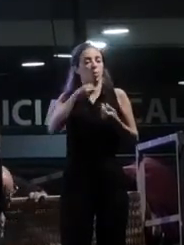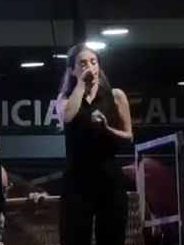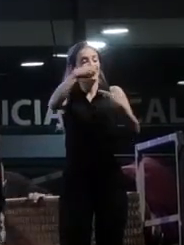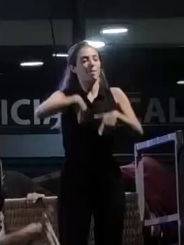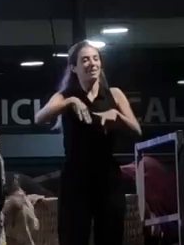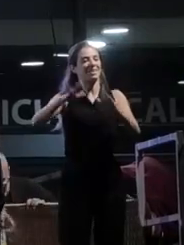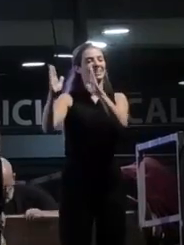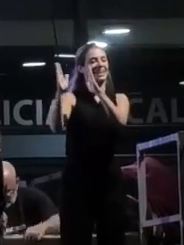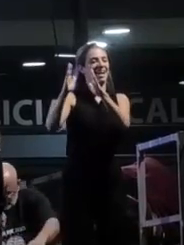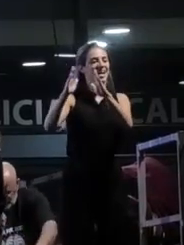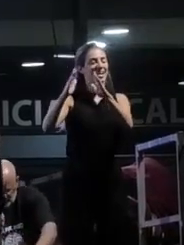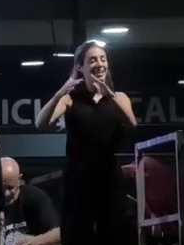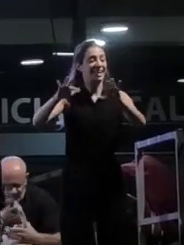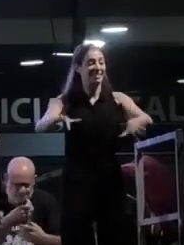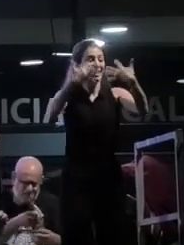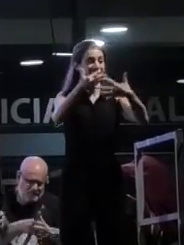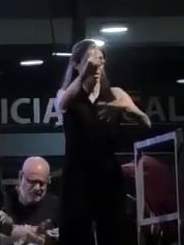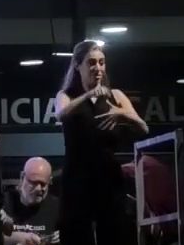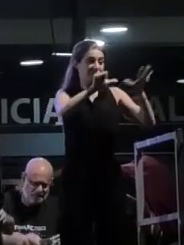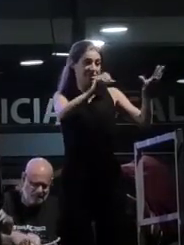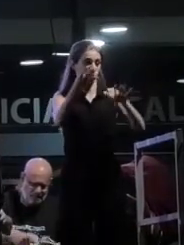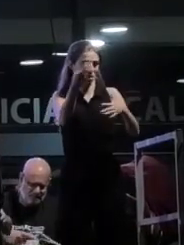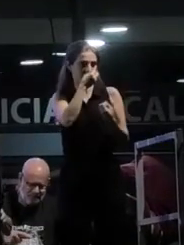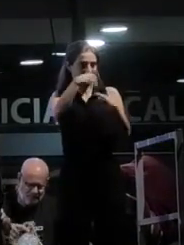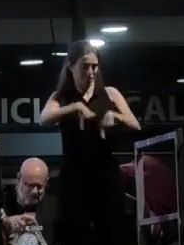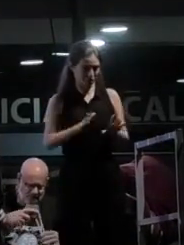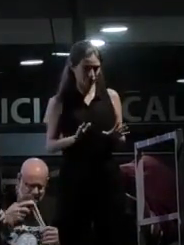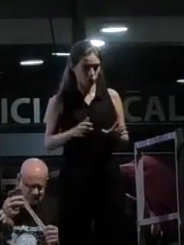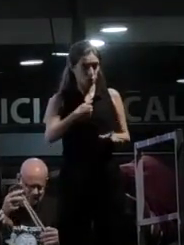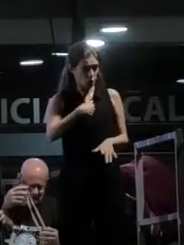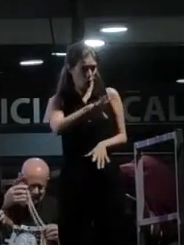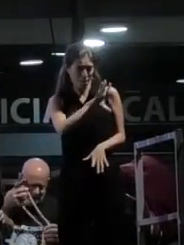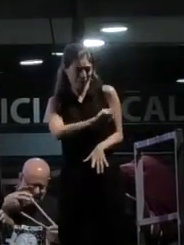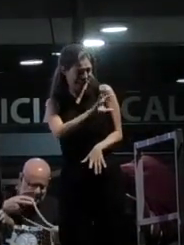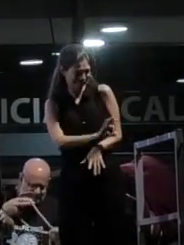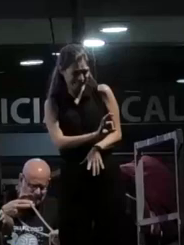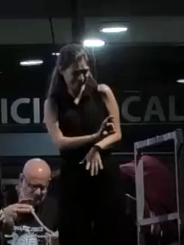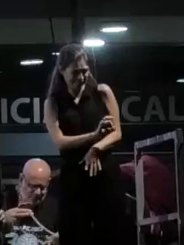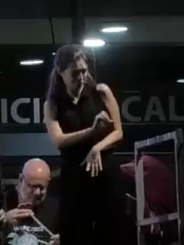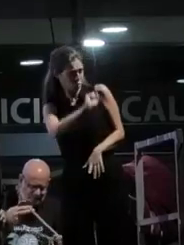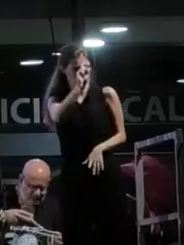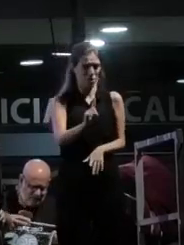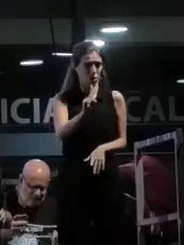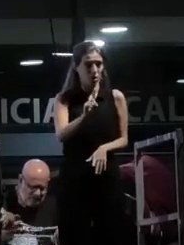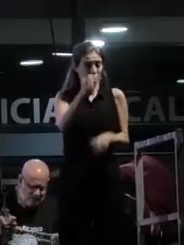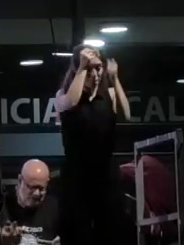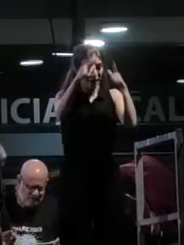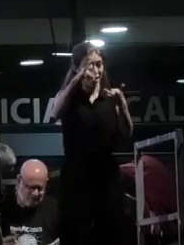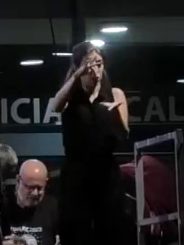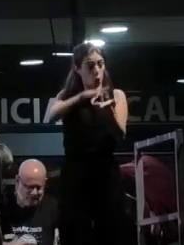setge de Cambrils del 1640. Sóc tan malparit que el dia que em van